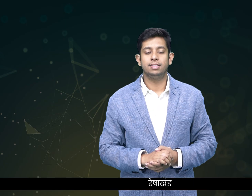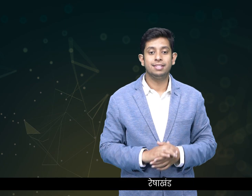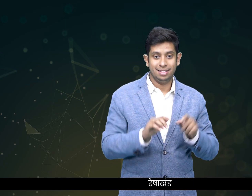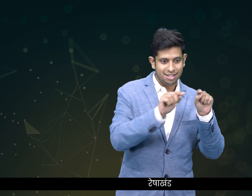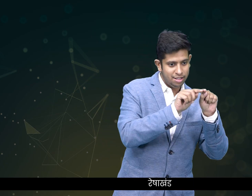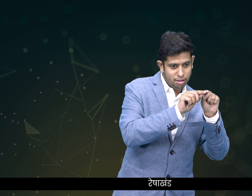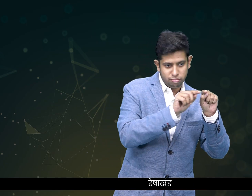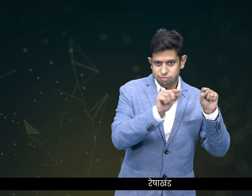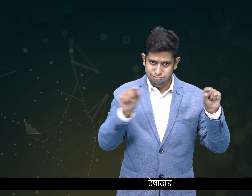रेषाखंड.